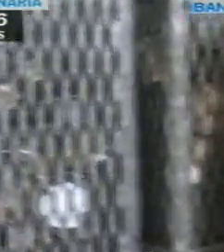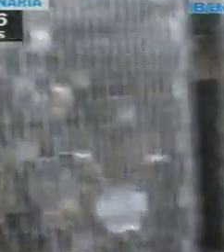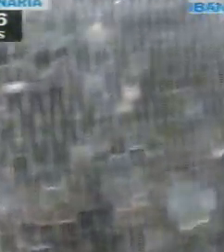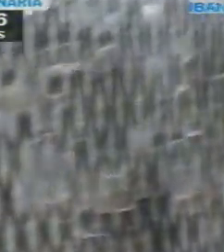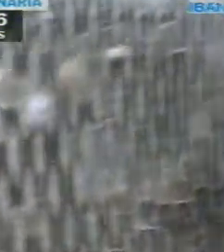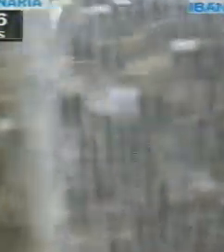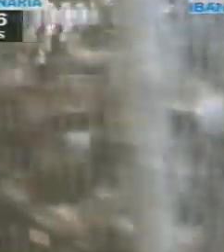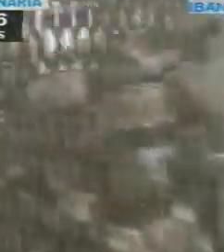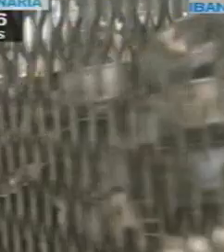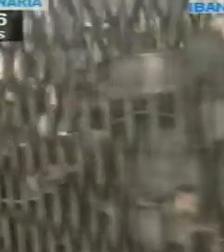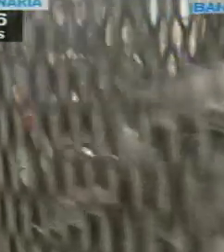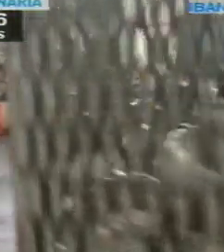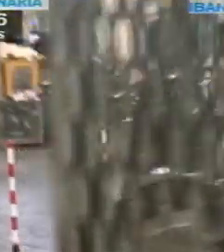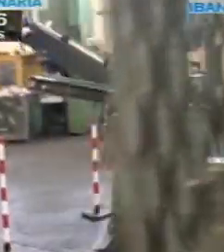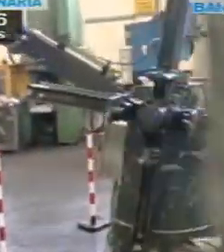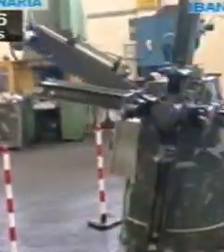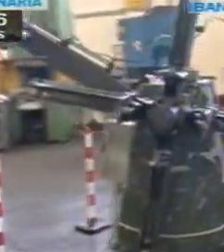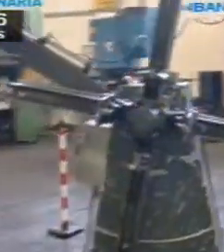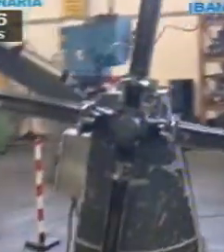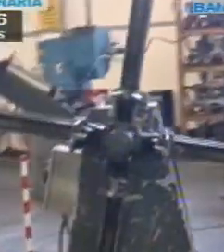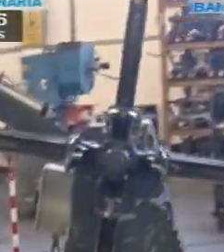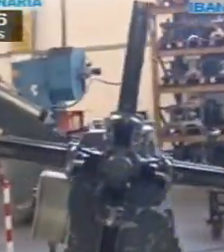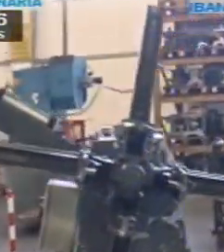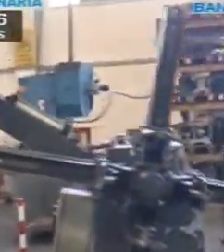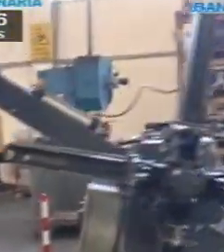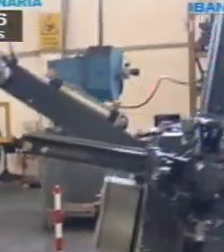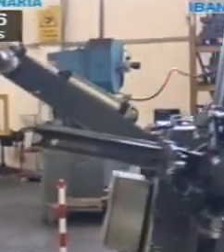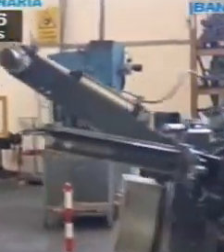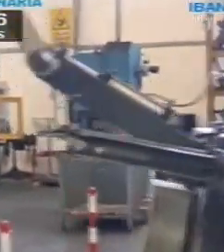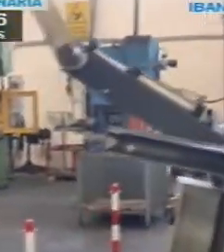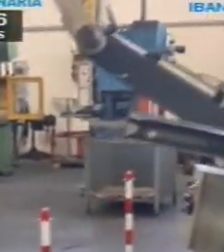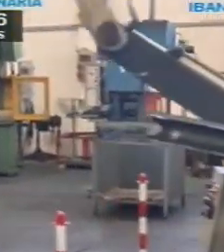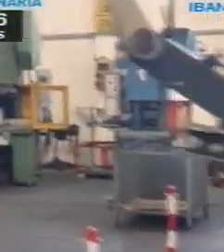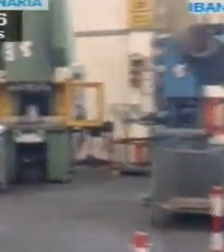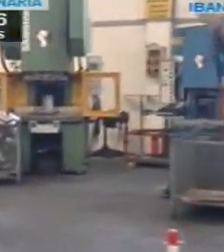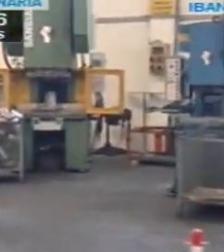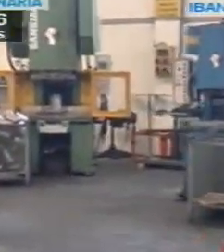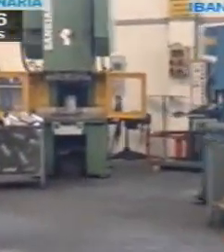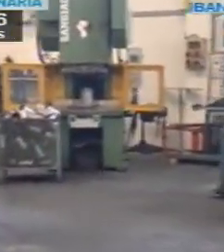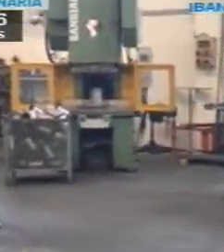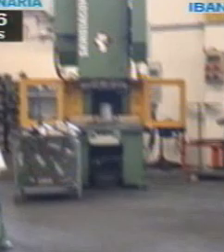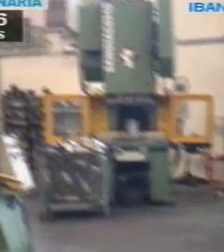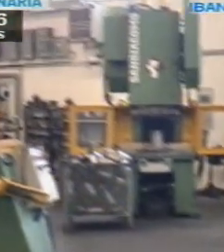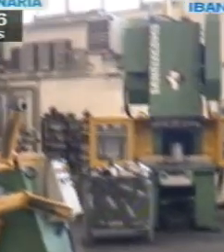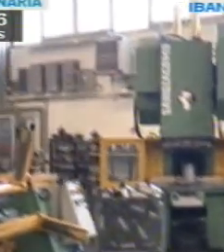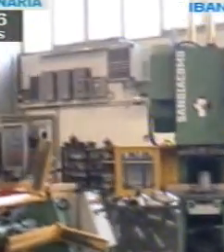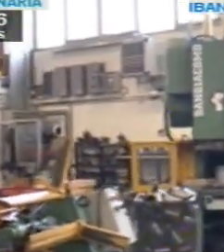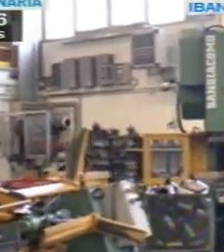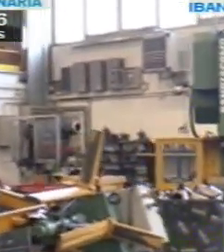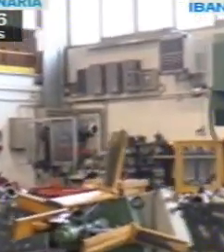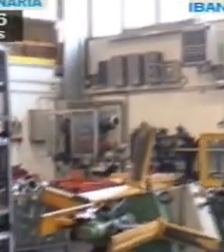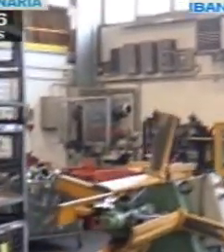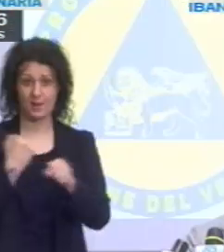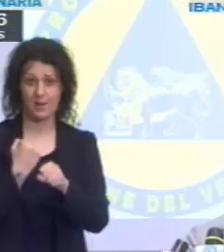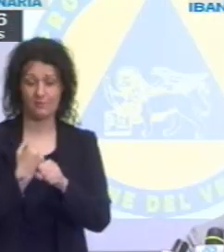1° maggio, una festa del lavoro dai molteplici aspetti, atipica, l'ha definita il presidente Zaia, che dice quella di oggi è una celebrazione con un senso più